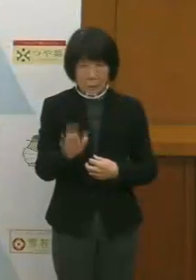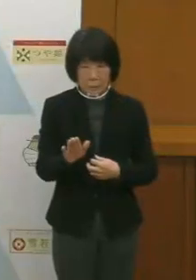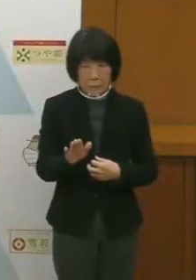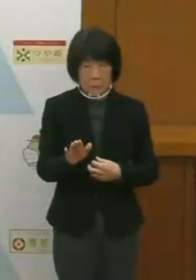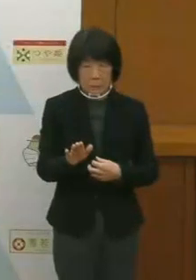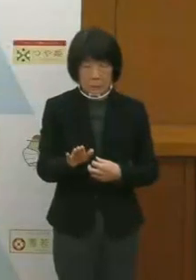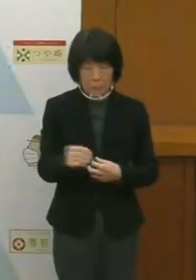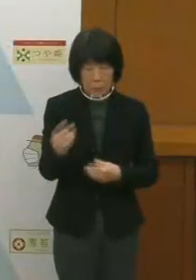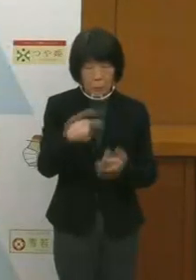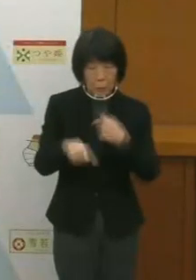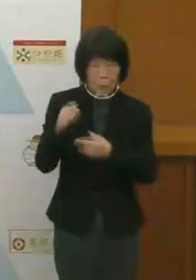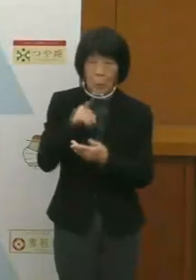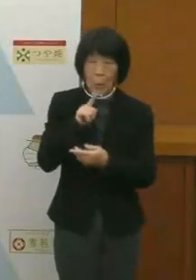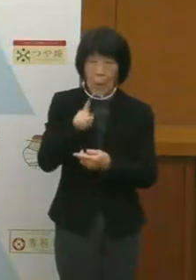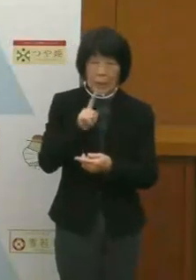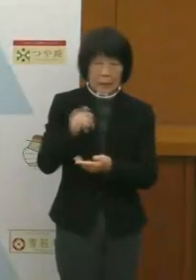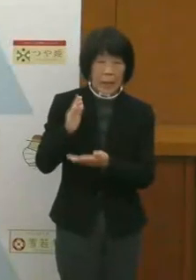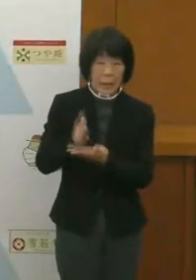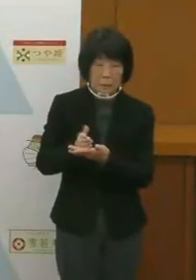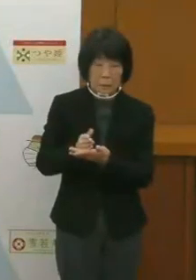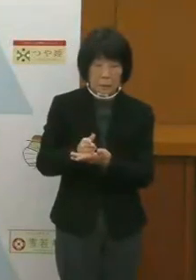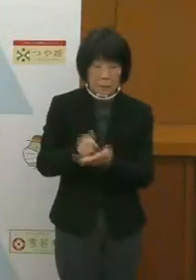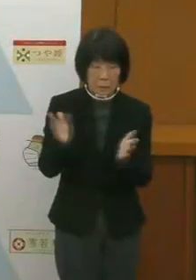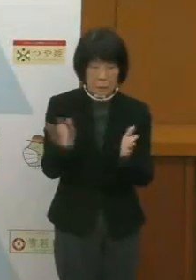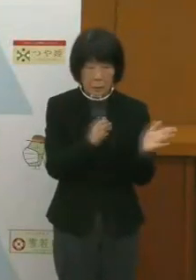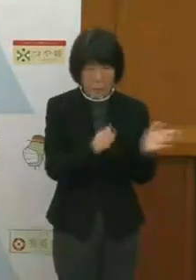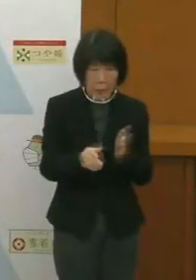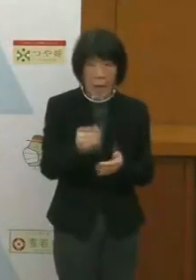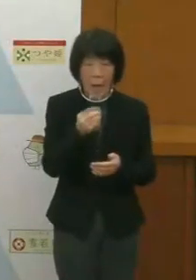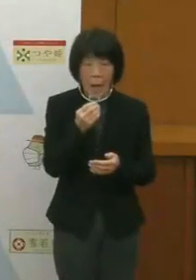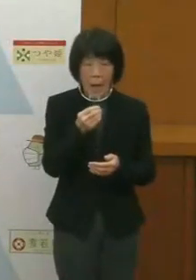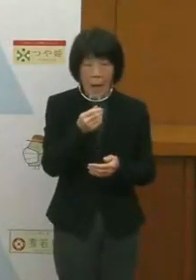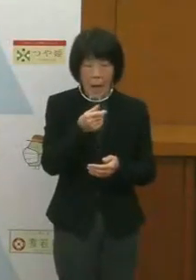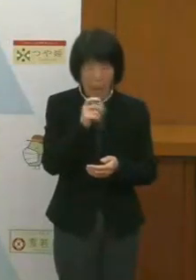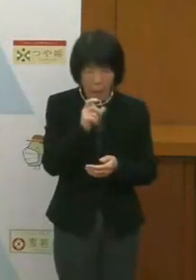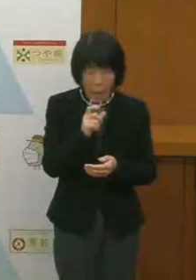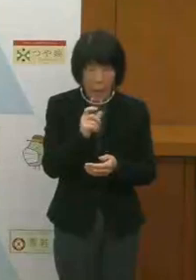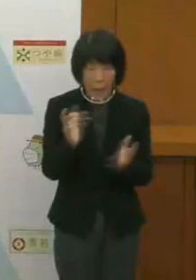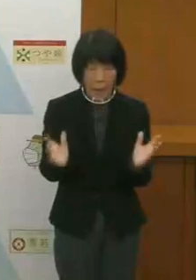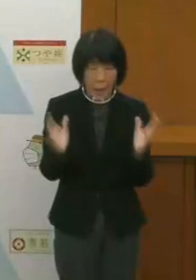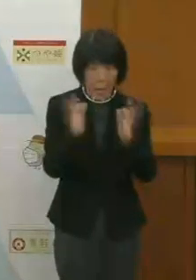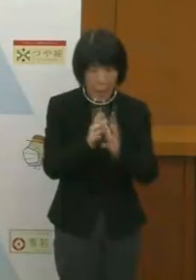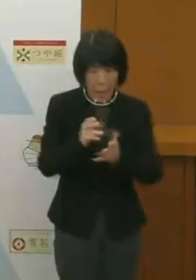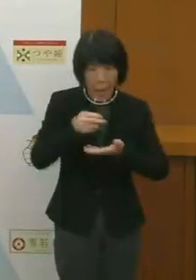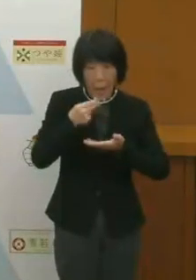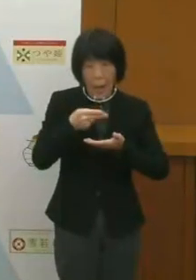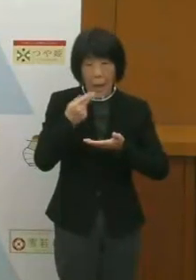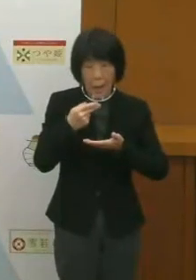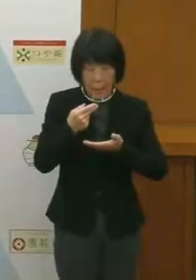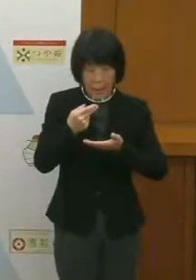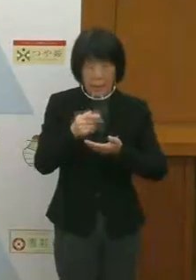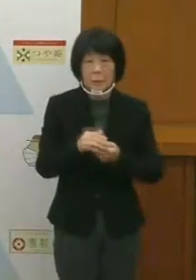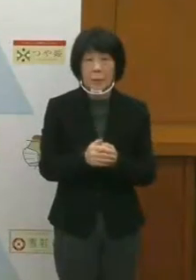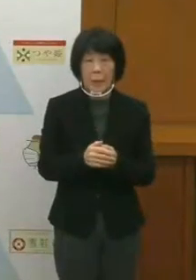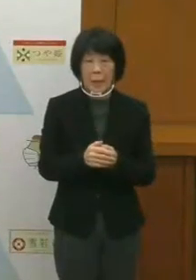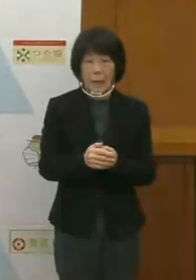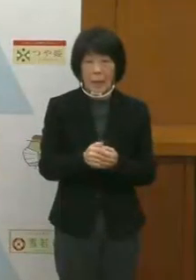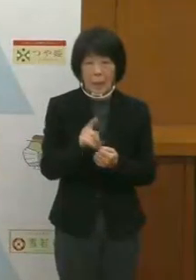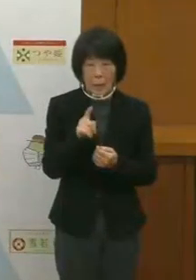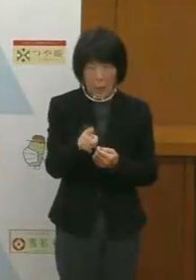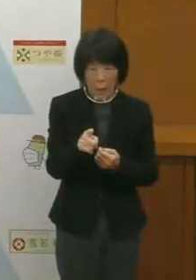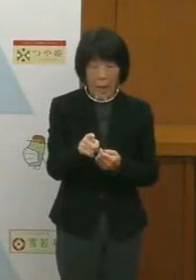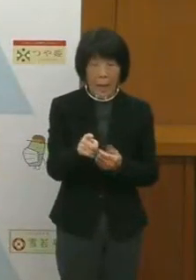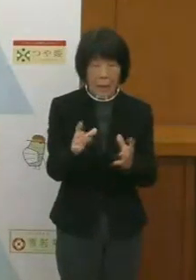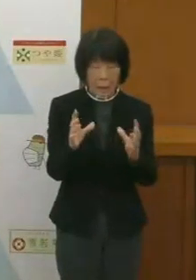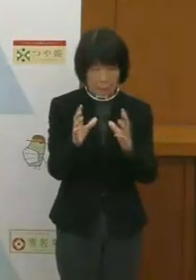ので、その飲酒を伴う、会食飲食ということは、